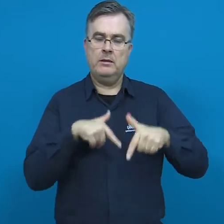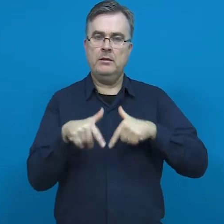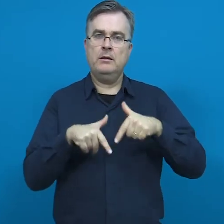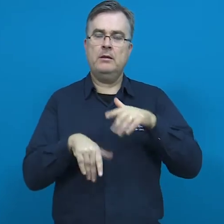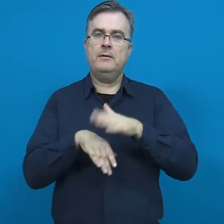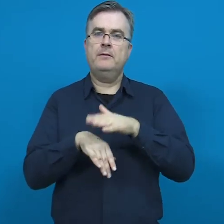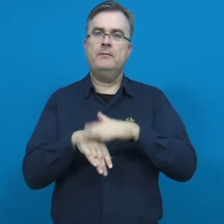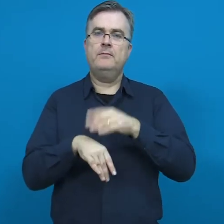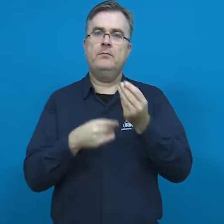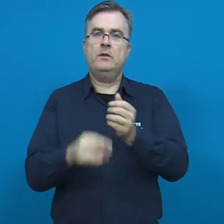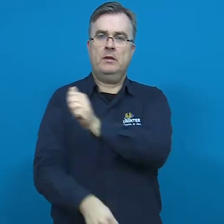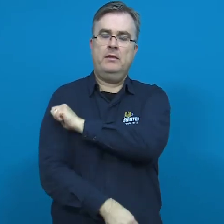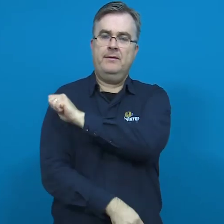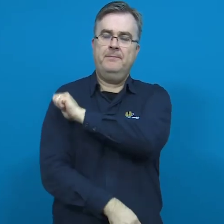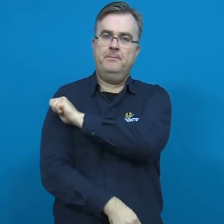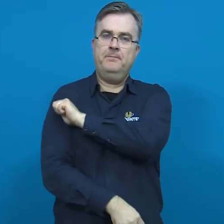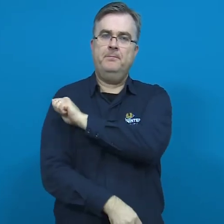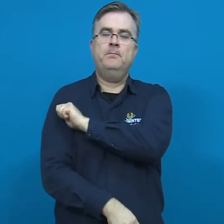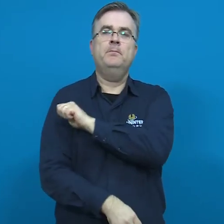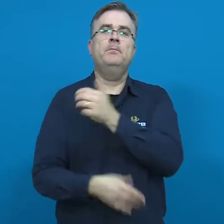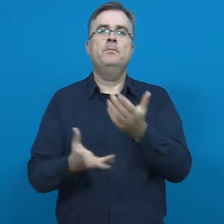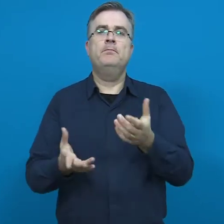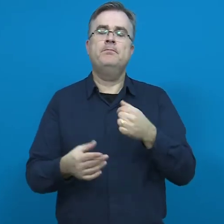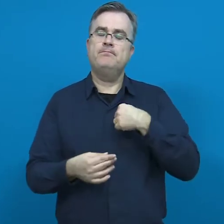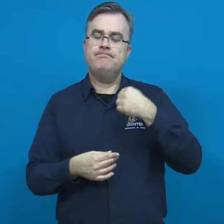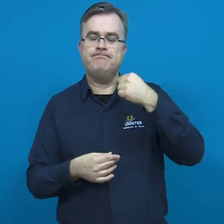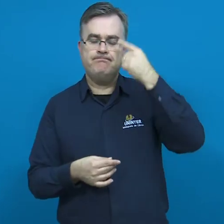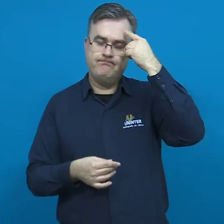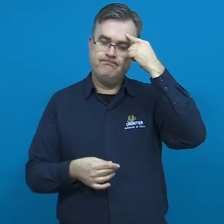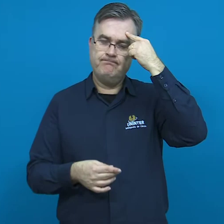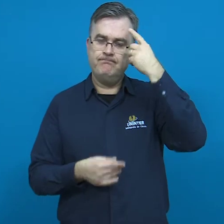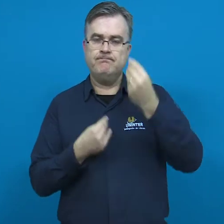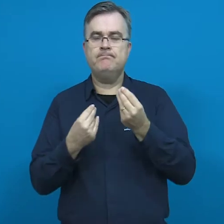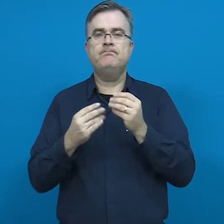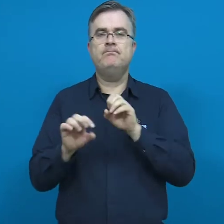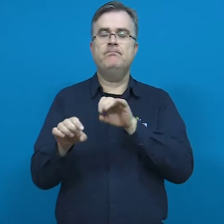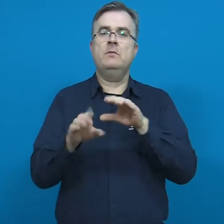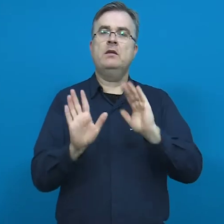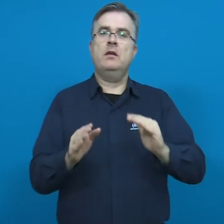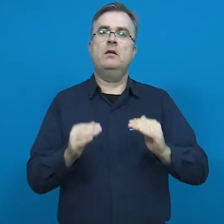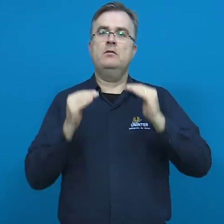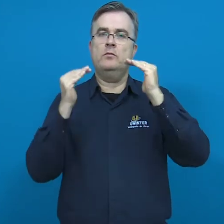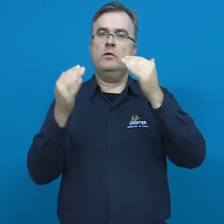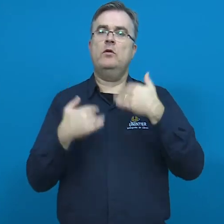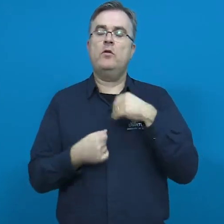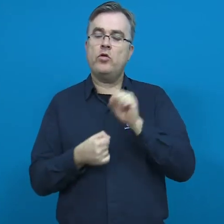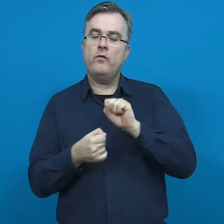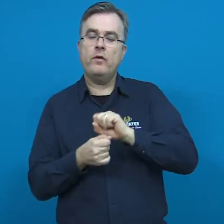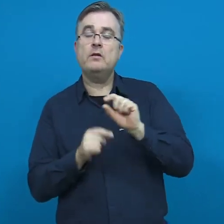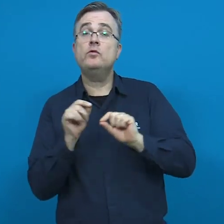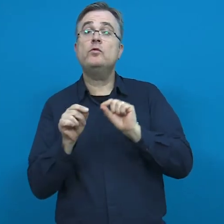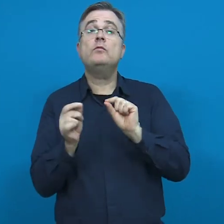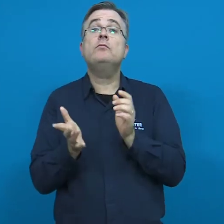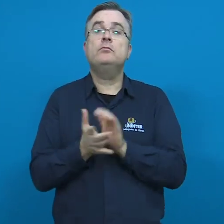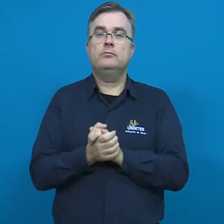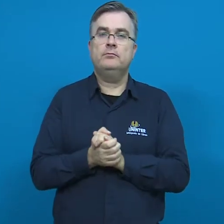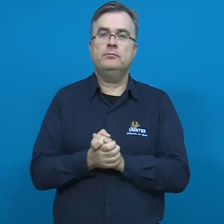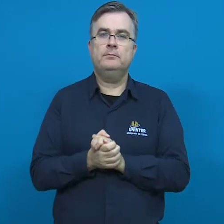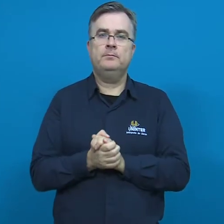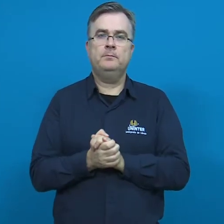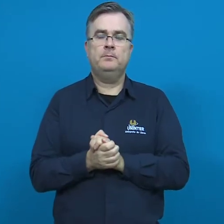para trabalhar com esse tipo de aluno, e aí fiquei naquela situação, e também já era no ensino superior, né? E agora, o que eu faço,